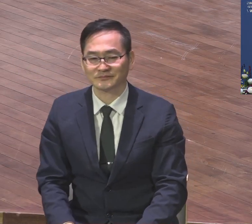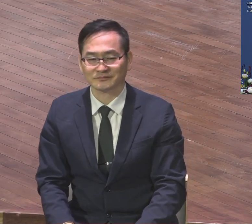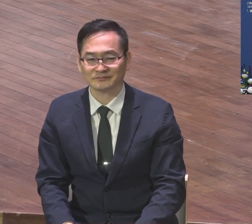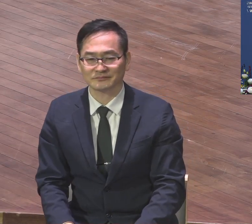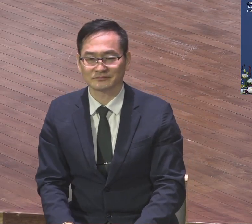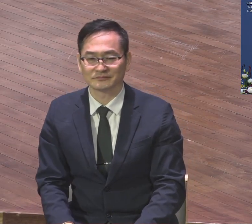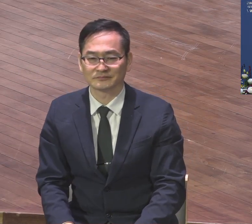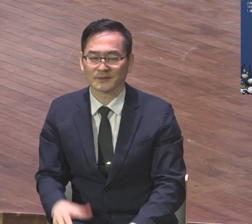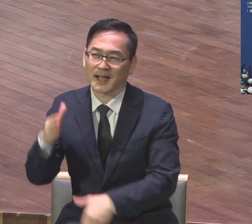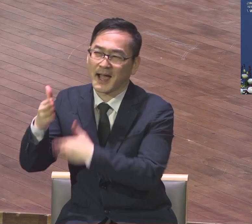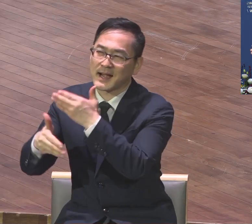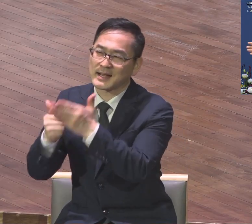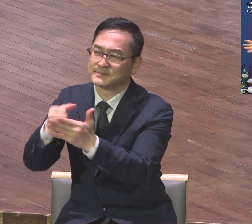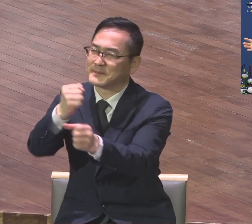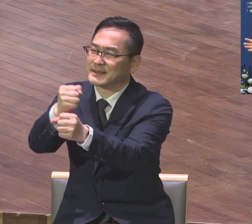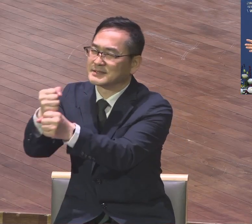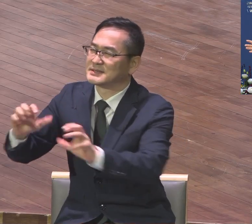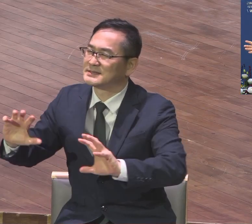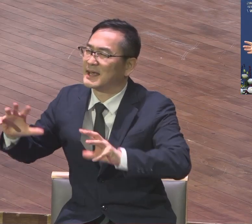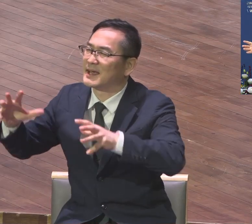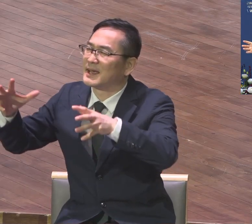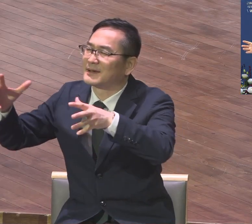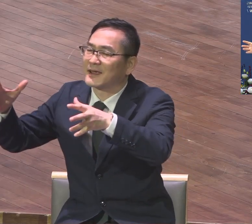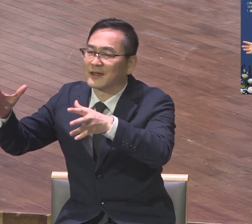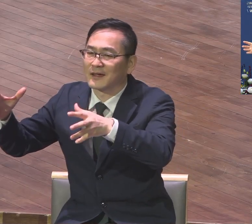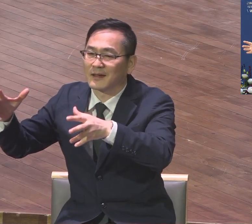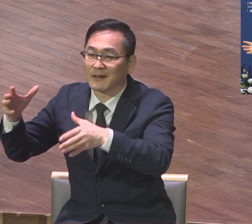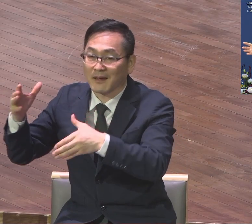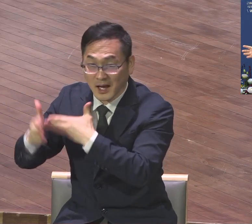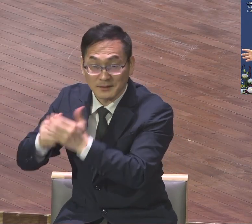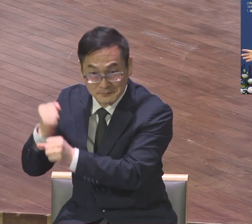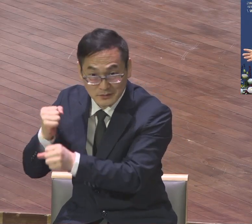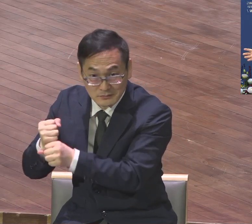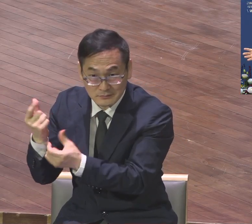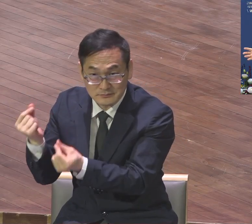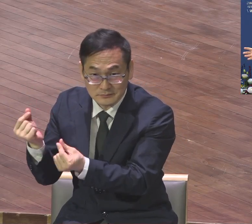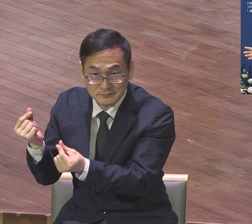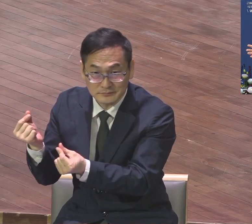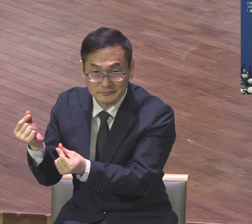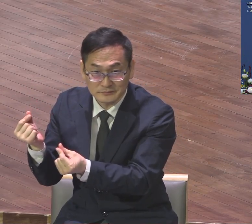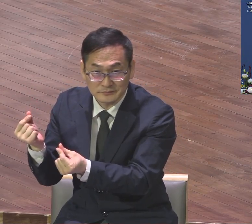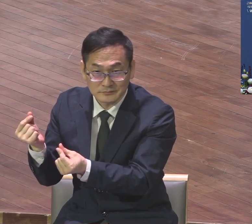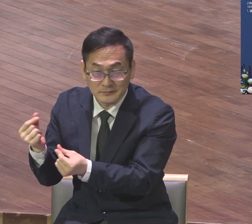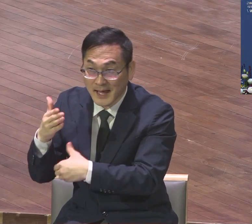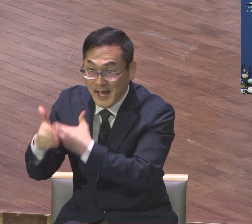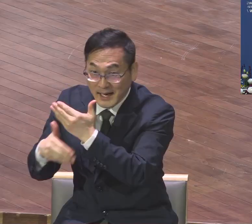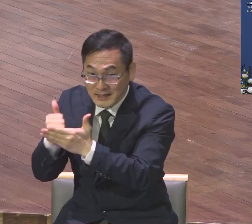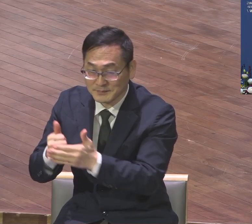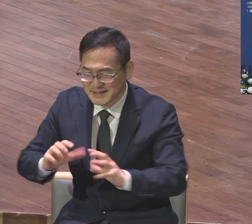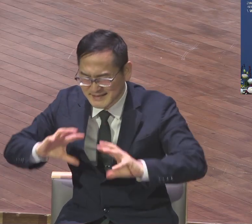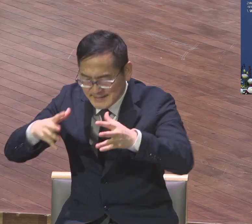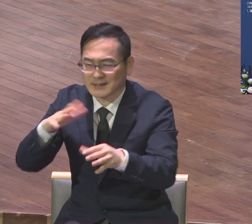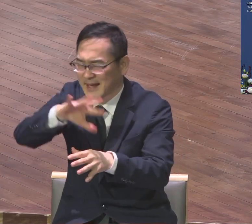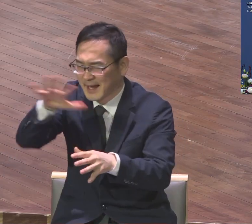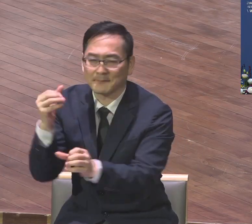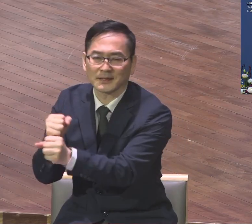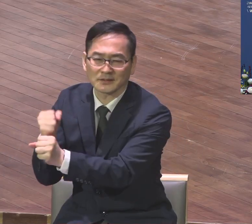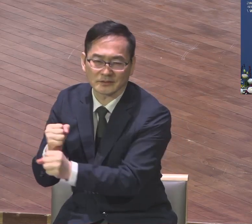지으신 모든 세계 하나님이 지으셨어요. 맞습니까? 하나님이 지으시지 않았으면